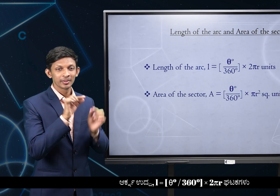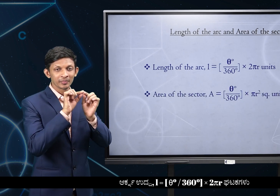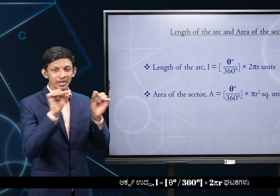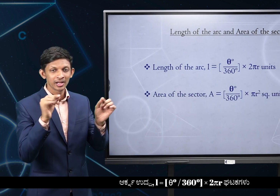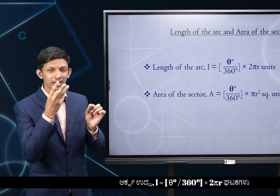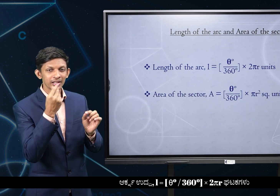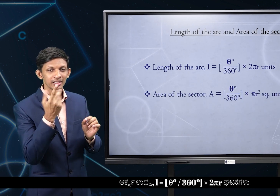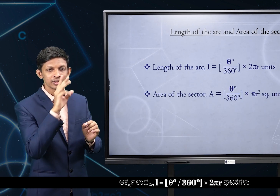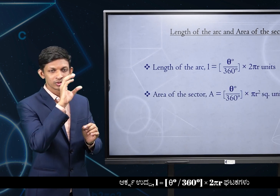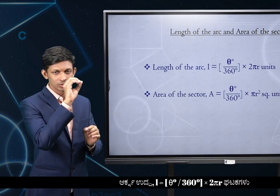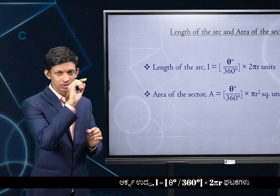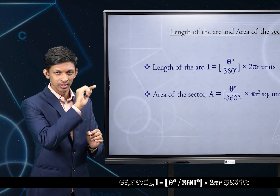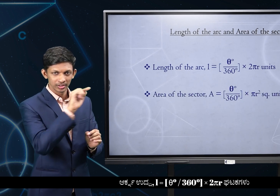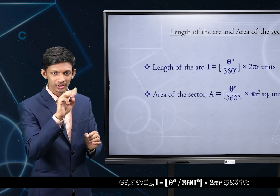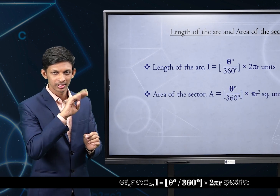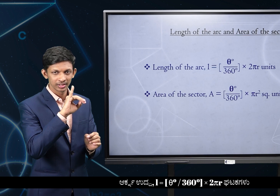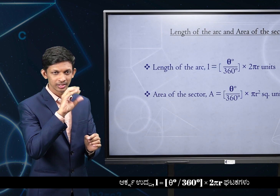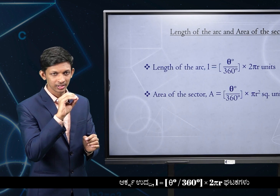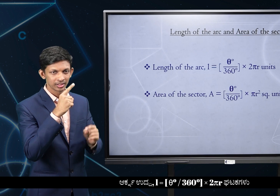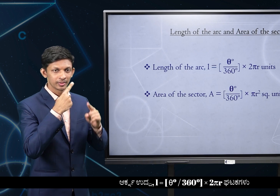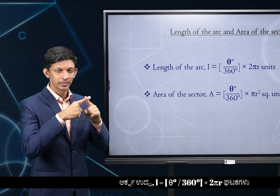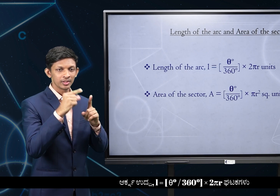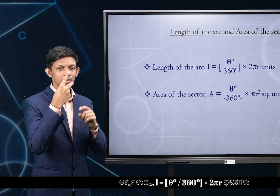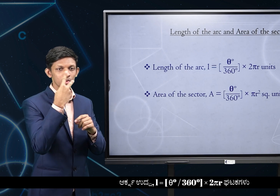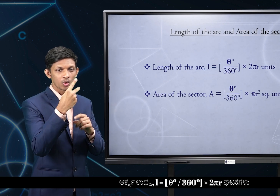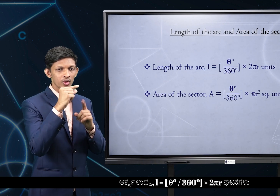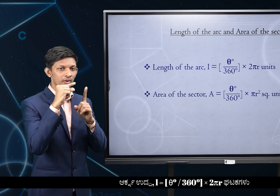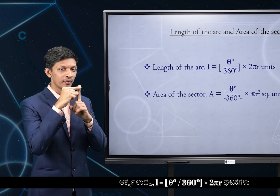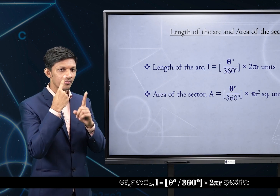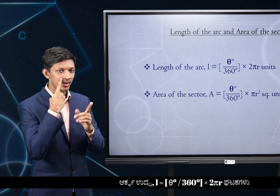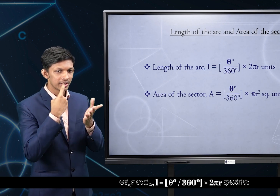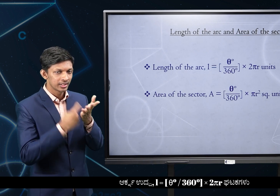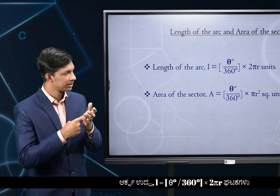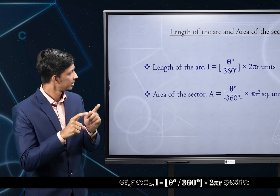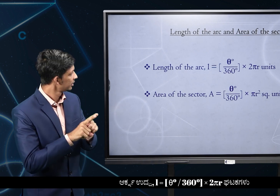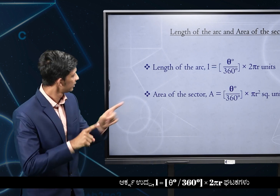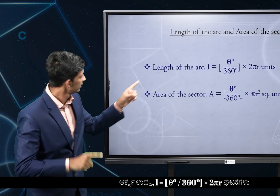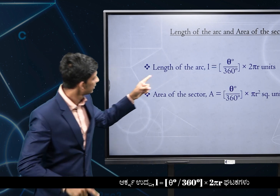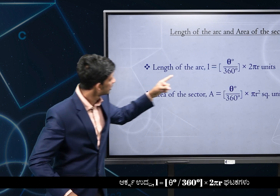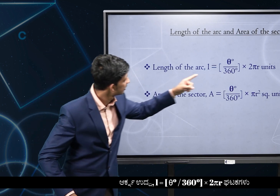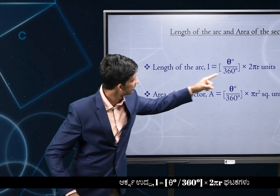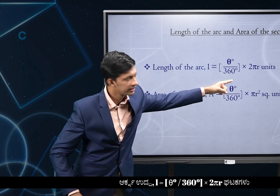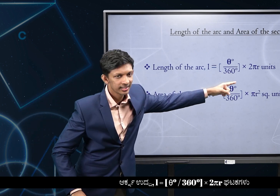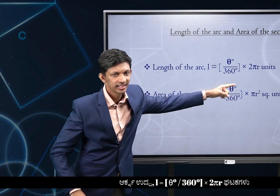ಆರ್ಕ್ನ ಉದ್ದ L = θ ಡಿಗ್ರಿ / 360 ಡಿಗ್ರಿ ಇಂಟು 2πr